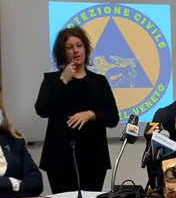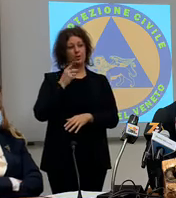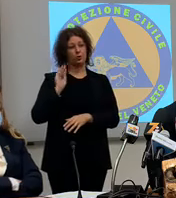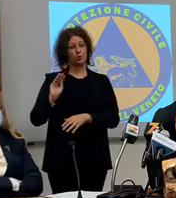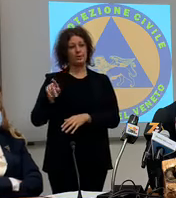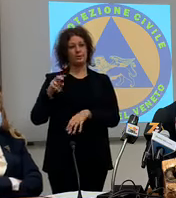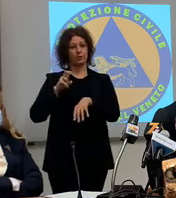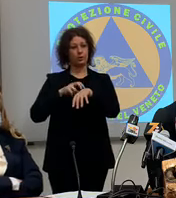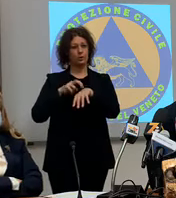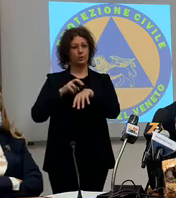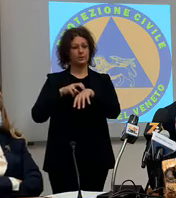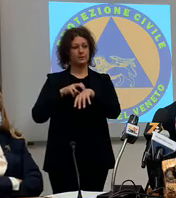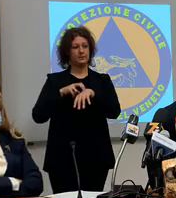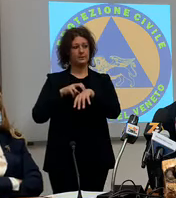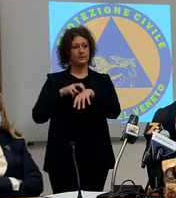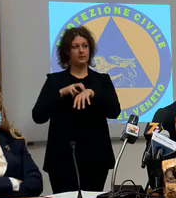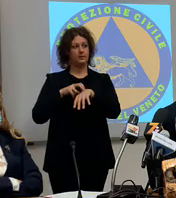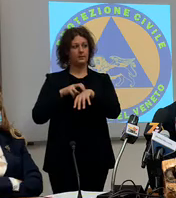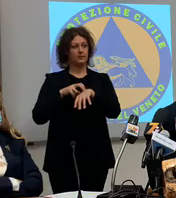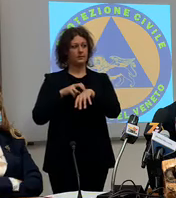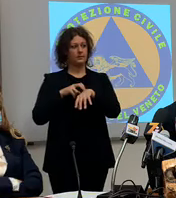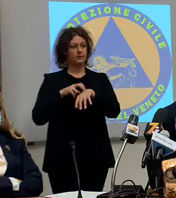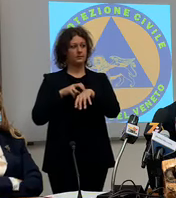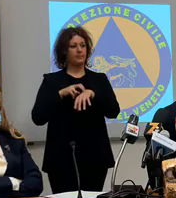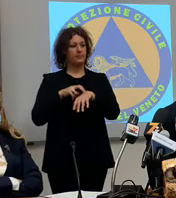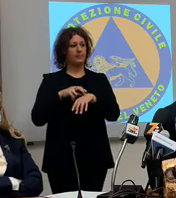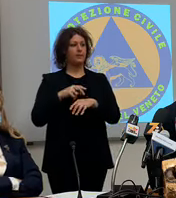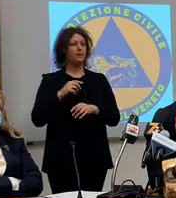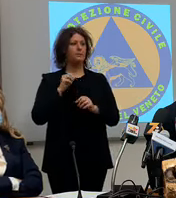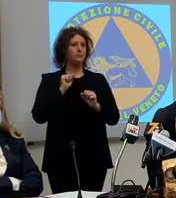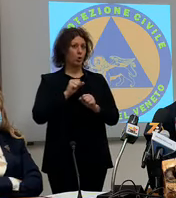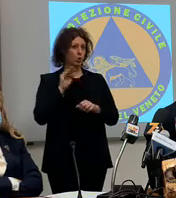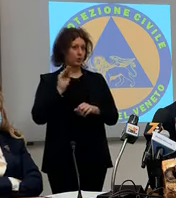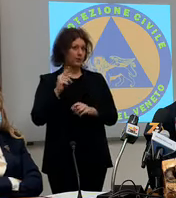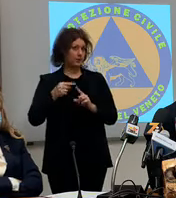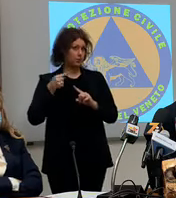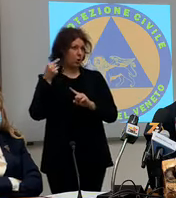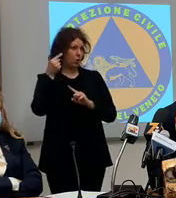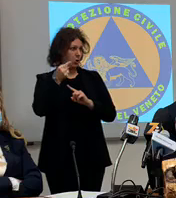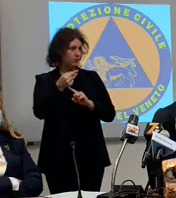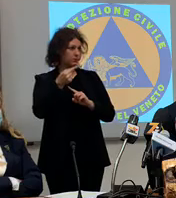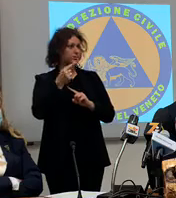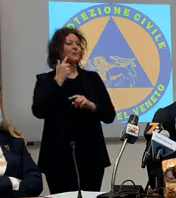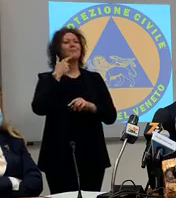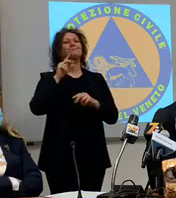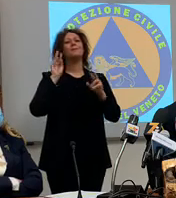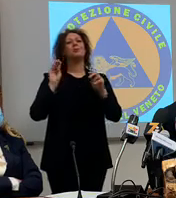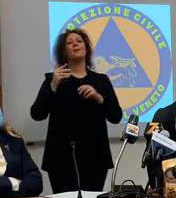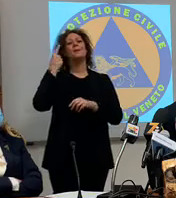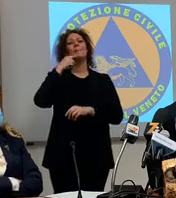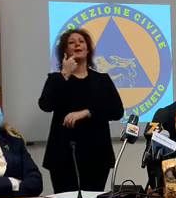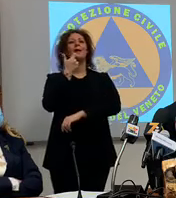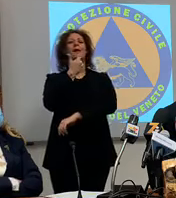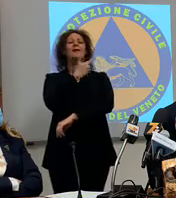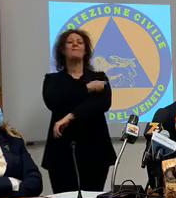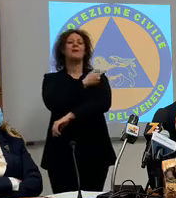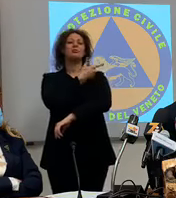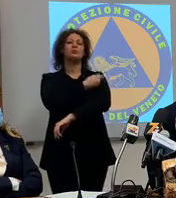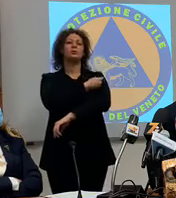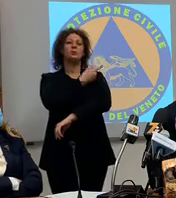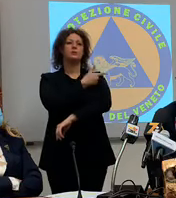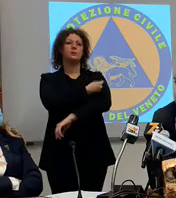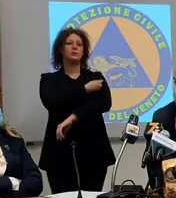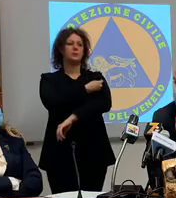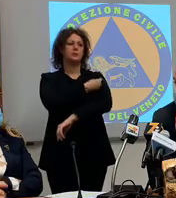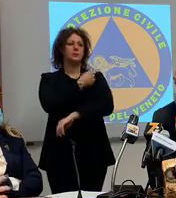quando parla la dottoressa riguardava i vaccini in verità volevo sentire se c'era qualche siccome mi pare era attesa una circolare O